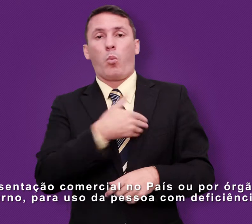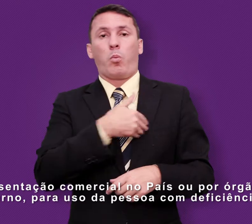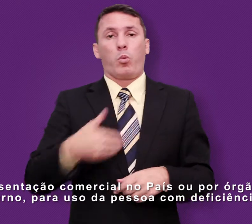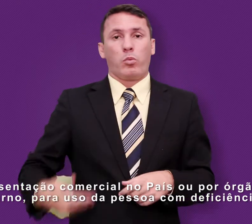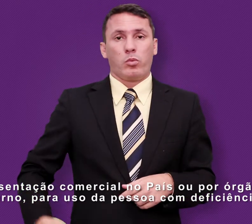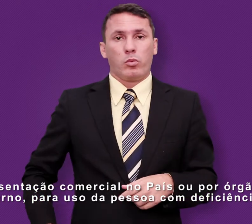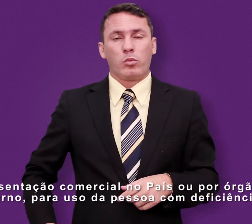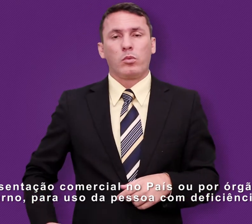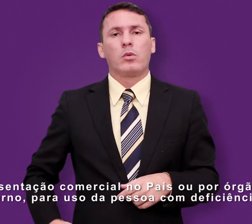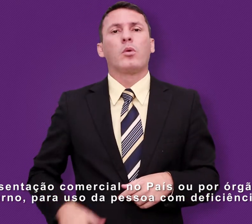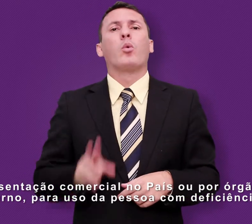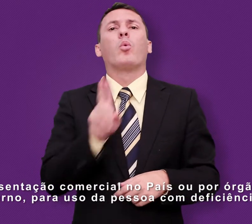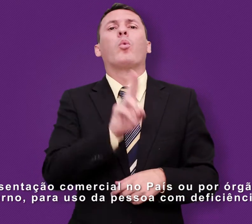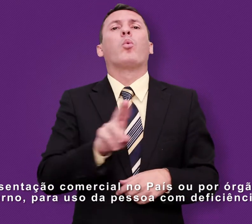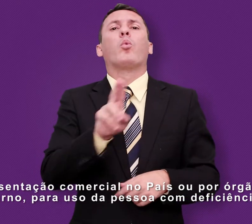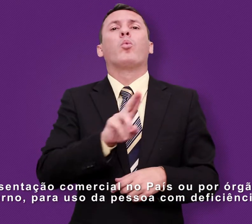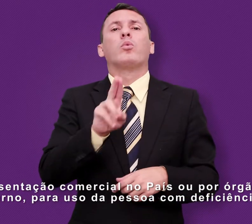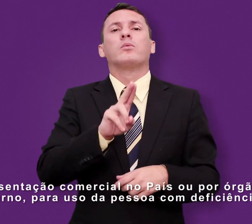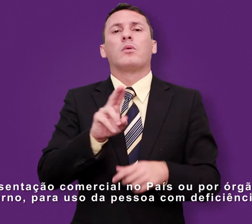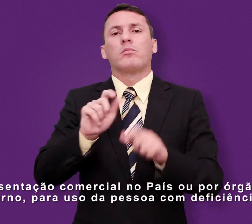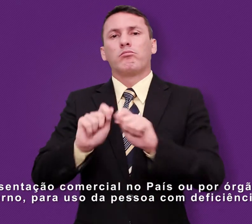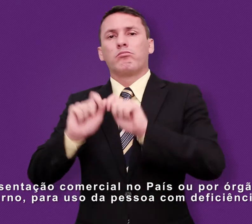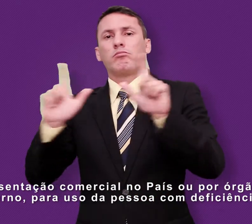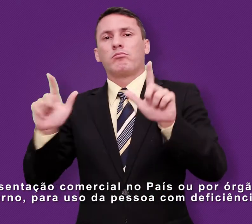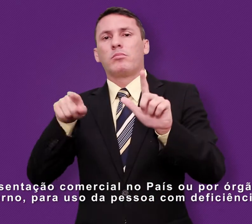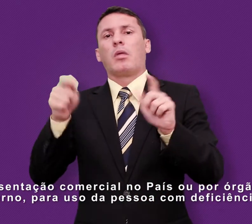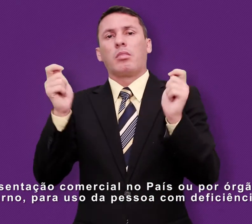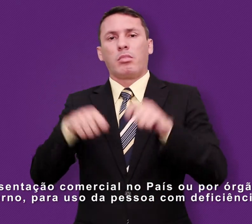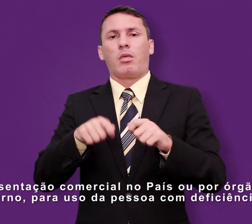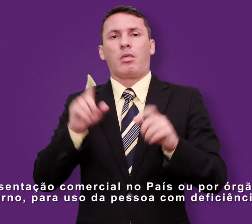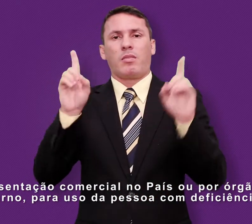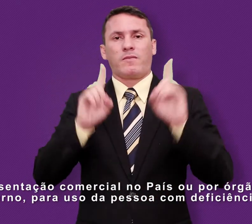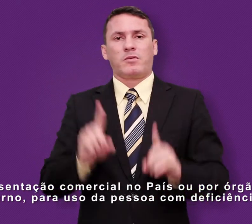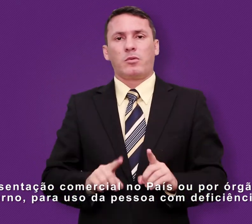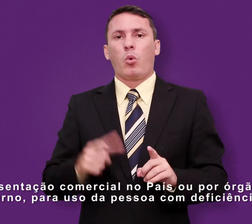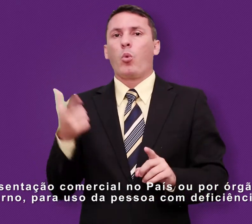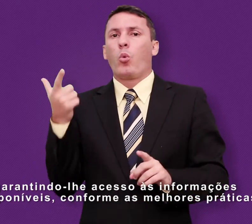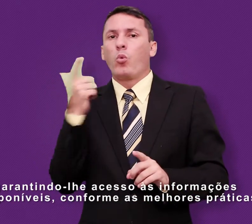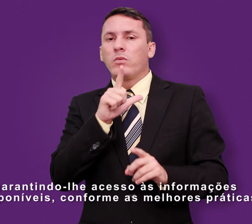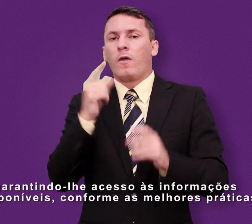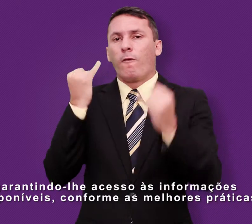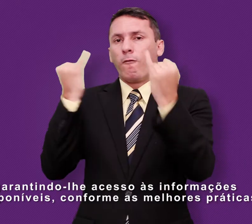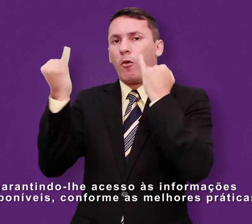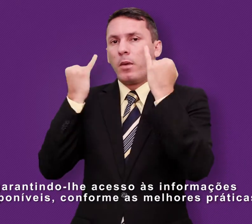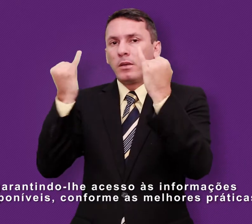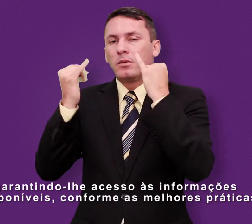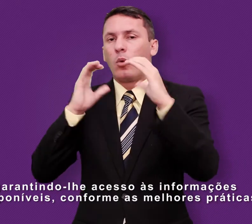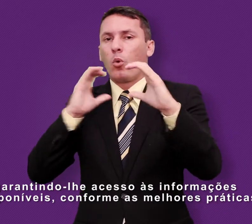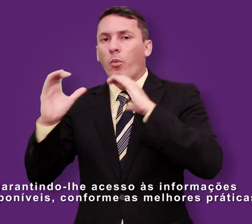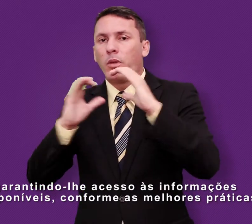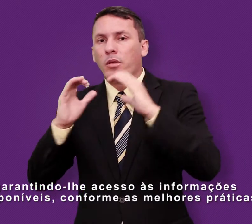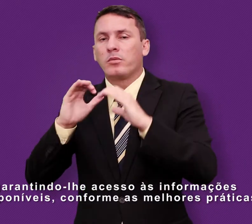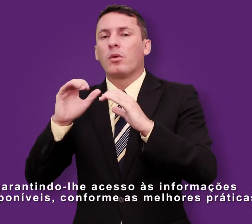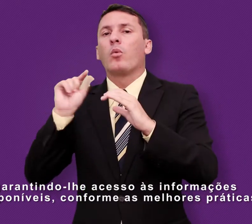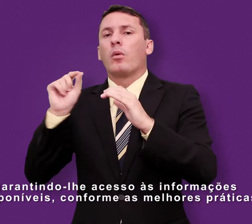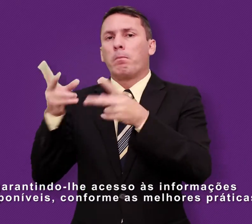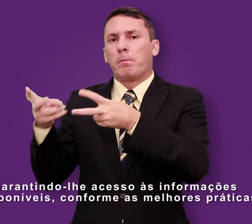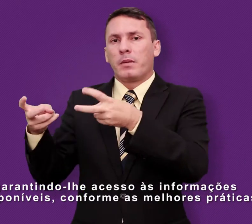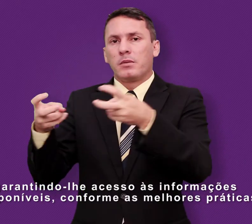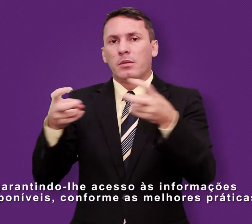ou por órgãos de governo para uso de pessoa com deficiência, garantindo-lhe acesso às informações